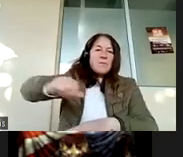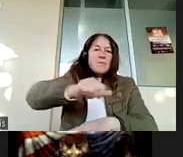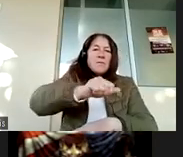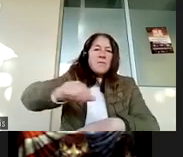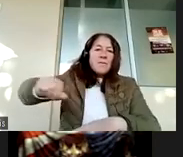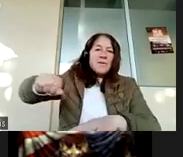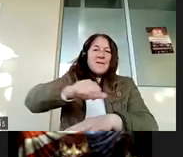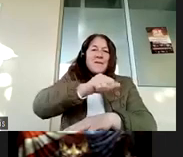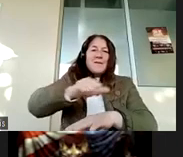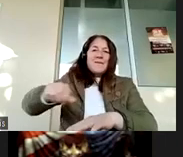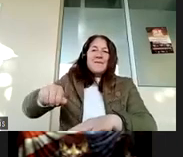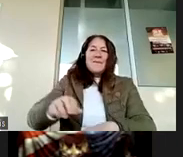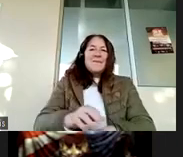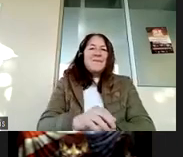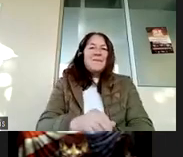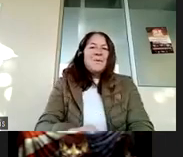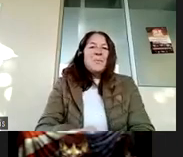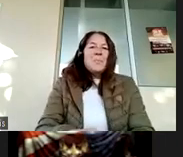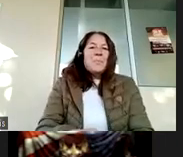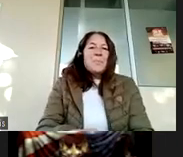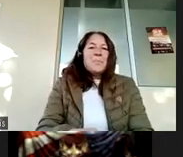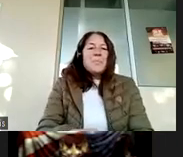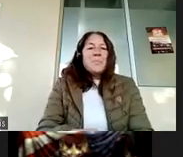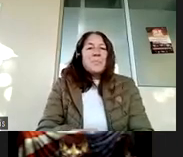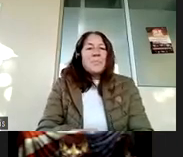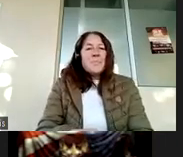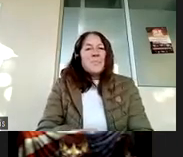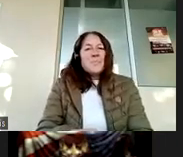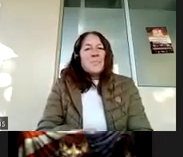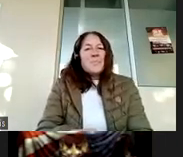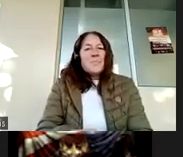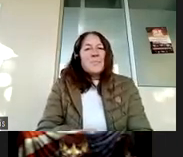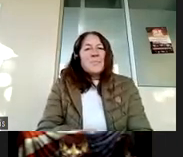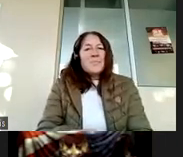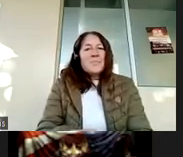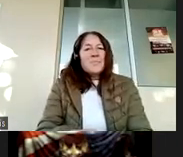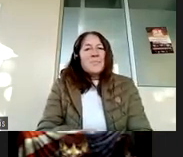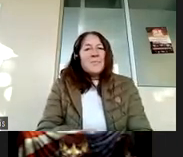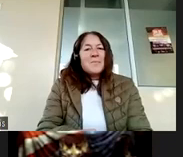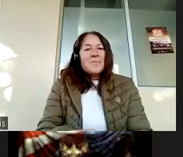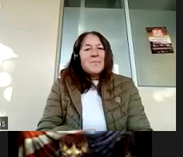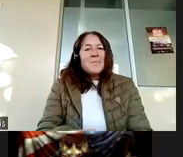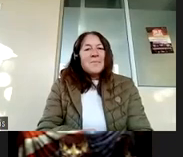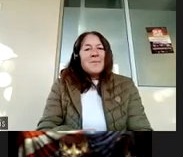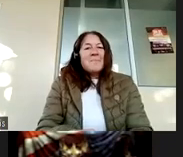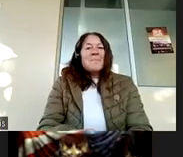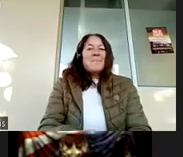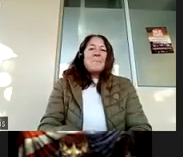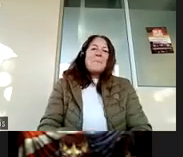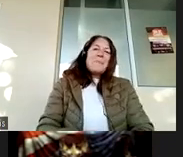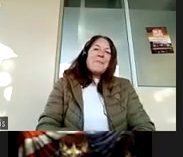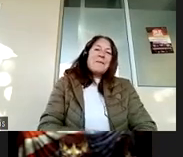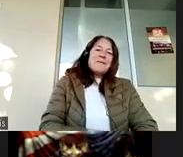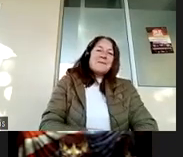Eso, ¿se fijan? Y no han ido, si no han ido a ningún curso, ¿cómo se lo saben? Porque esto se expresa de manera